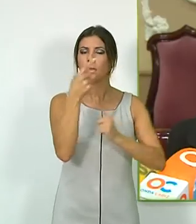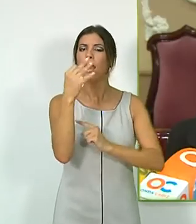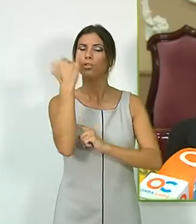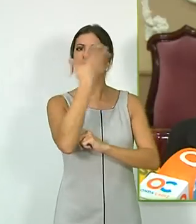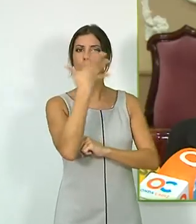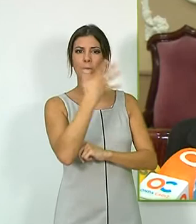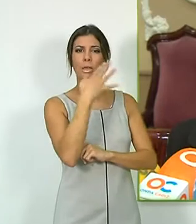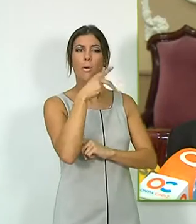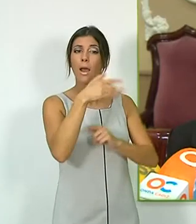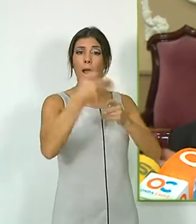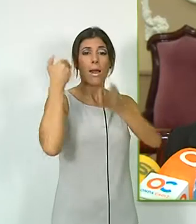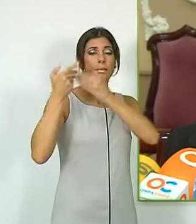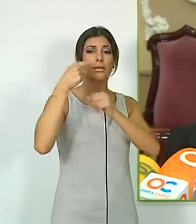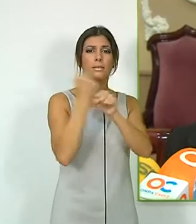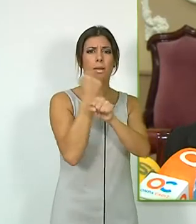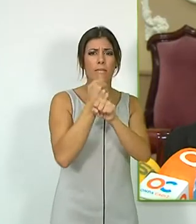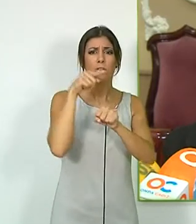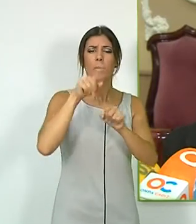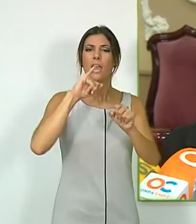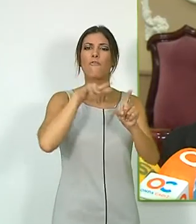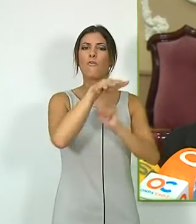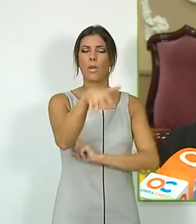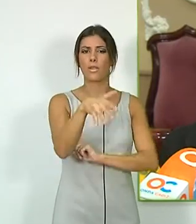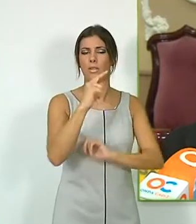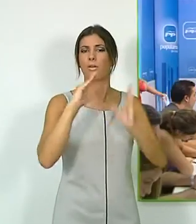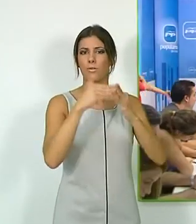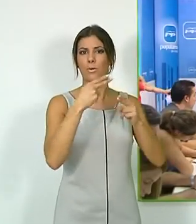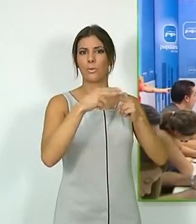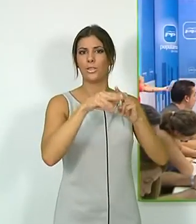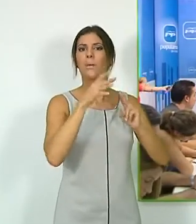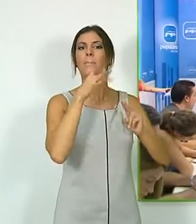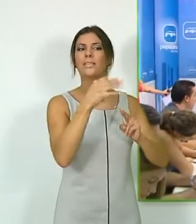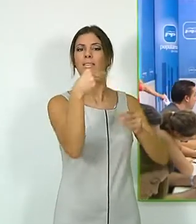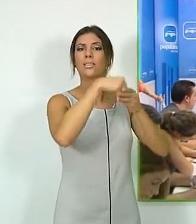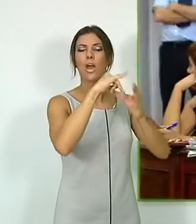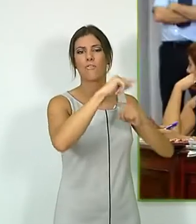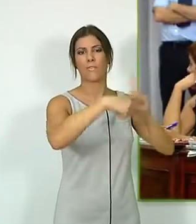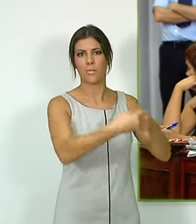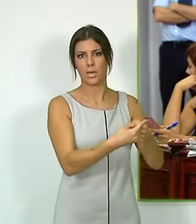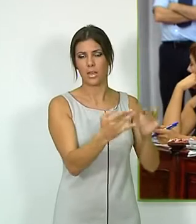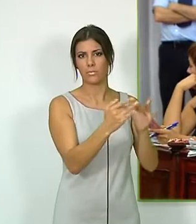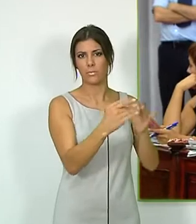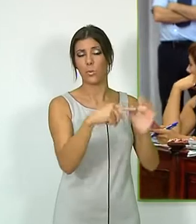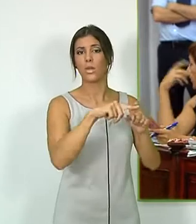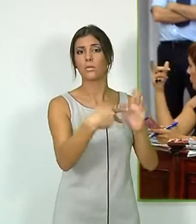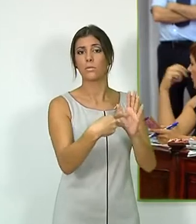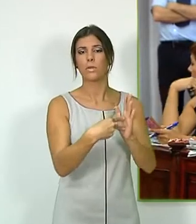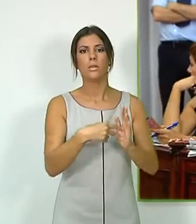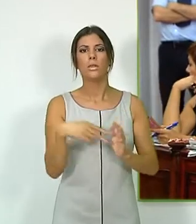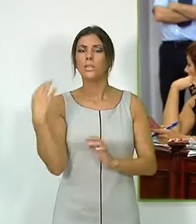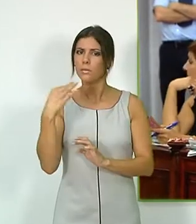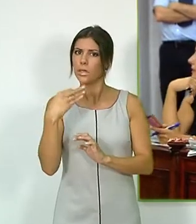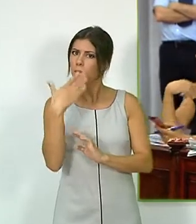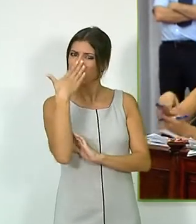palabras existen sospechas sobre sus antecedentes laborales y su influencia en el partido por cuestiones familiares. Se descubra